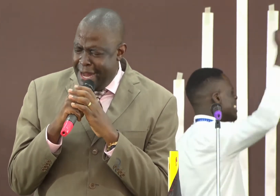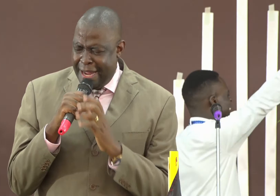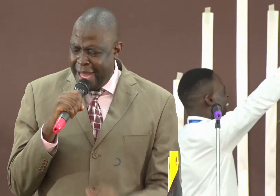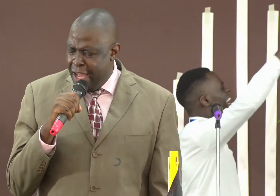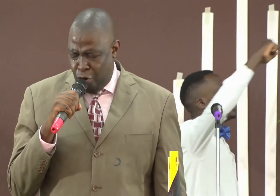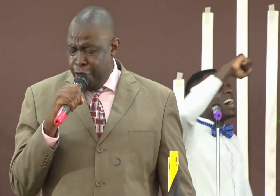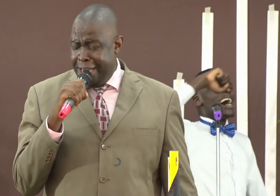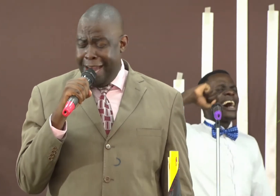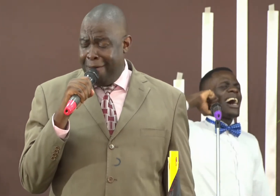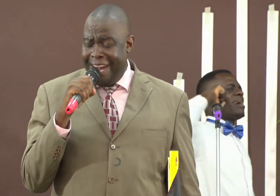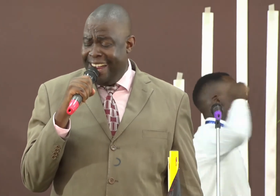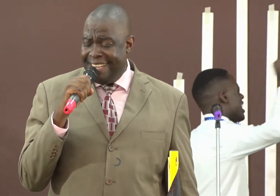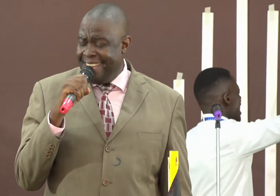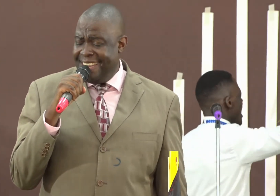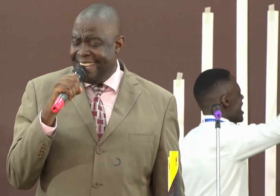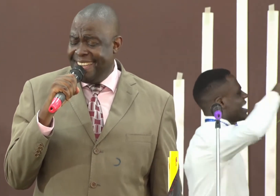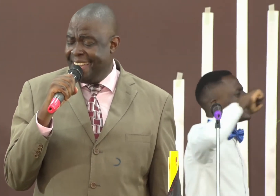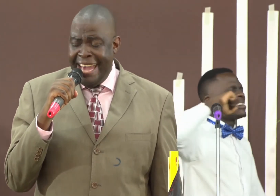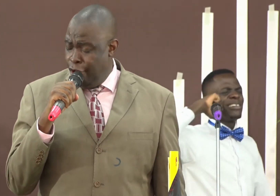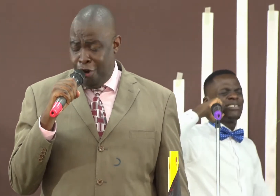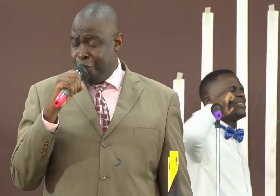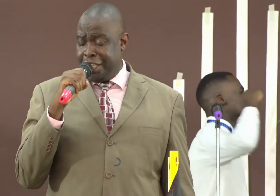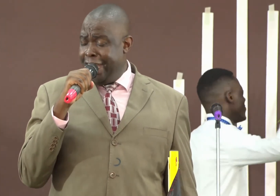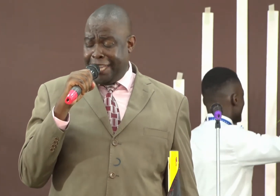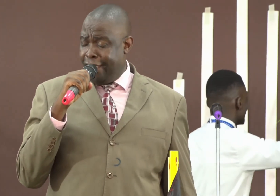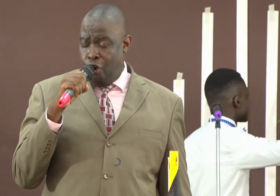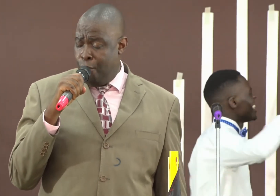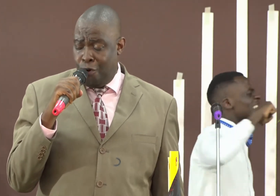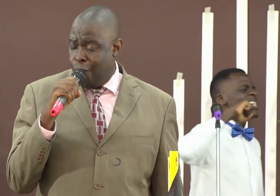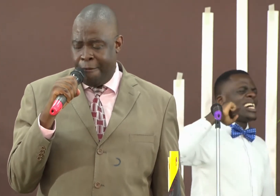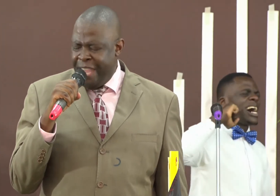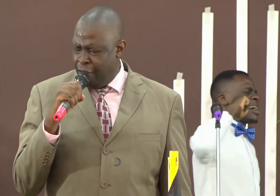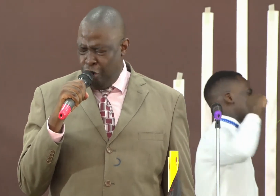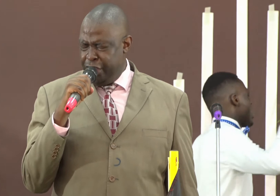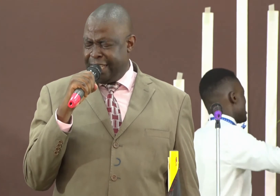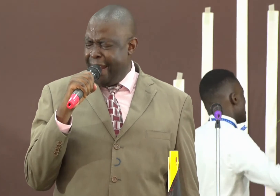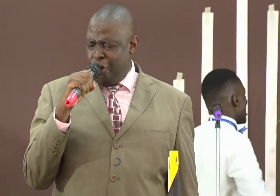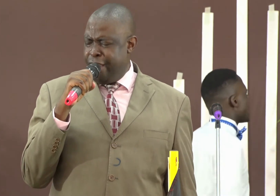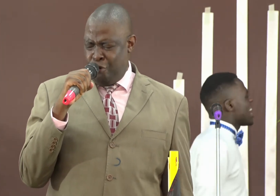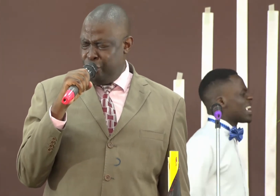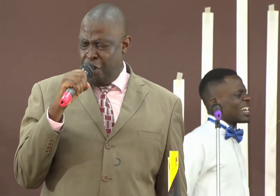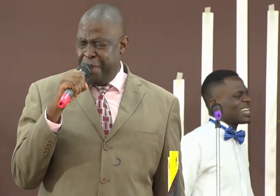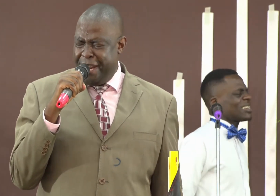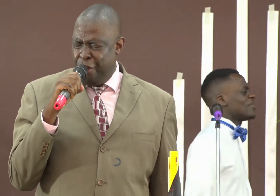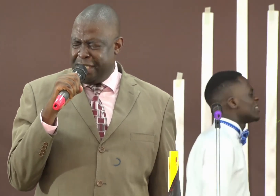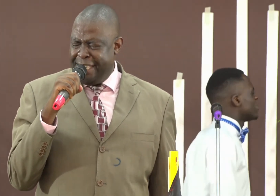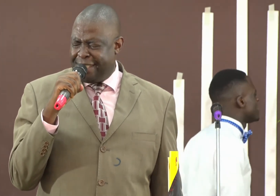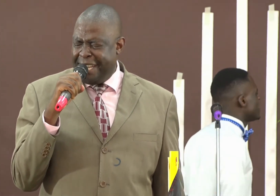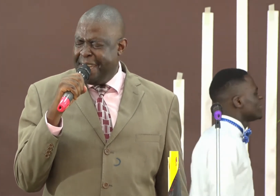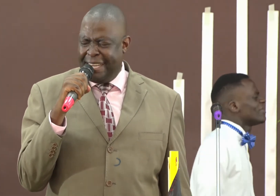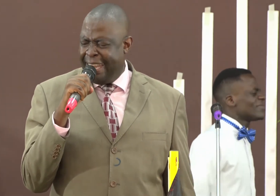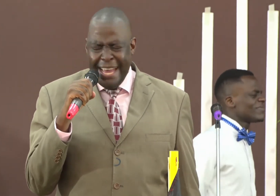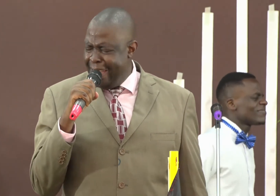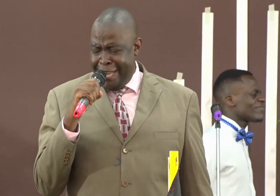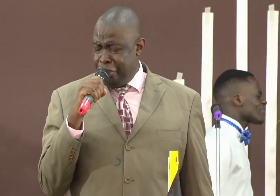mukama Oina amanye Okuteke kumu Kuntaro ne kumkomere roze